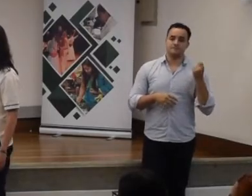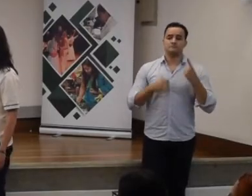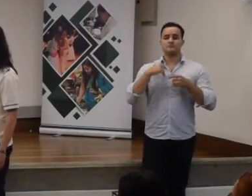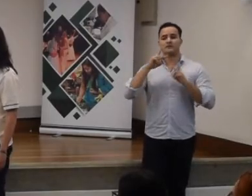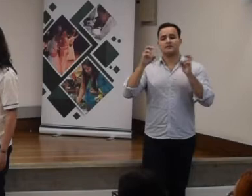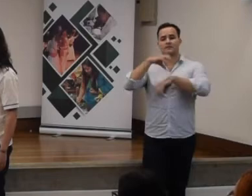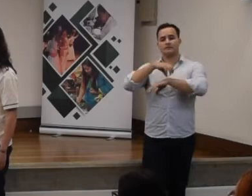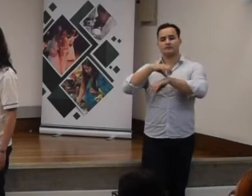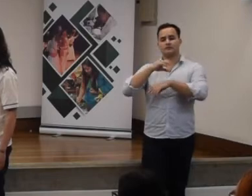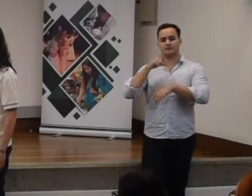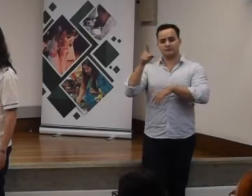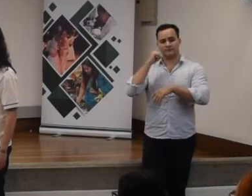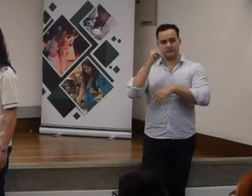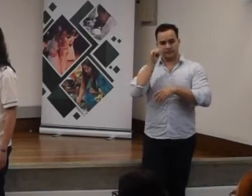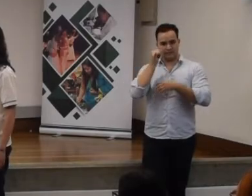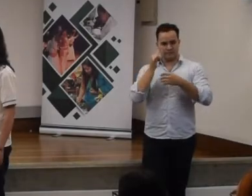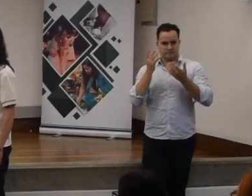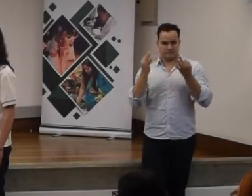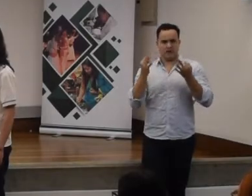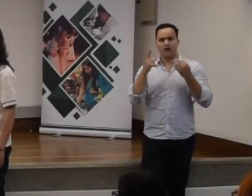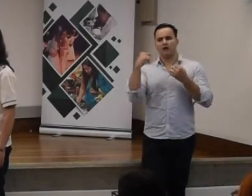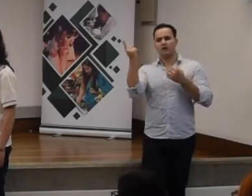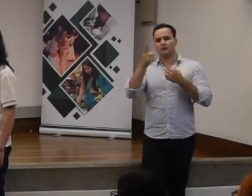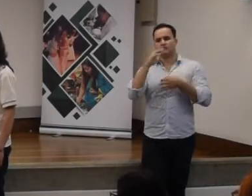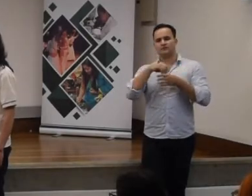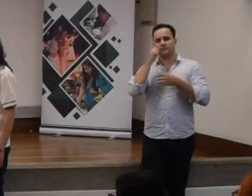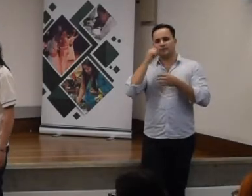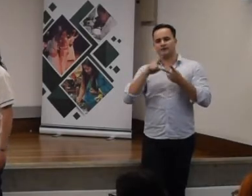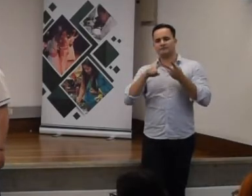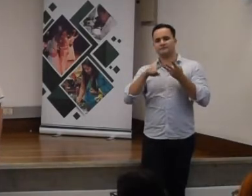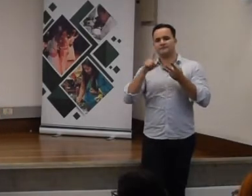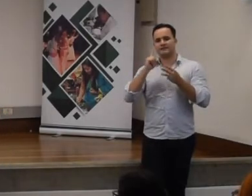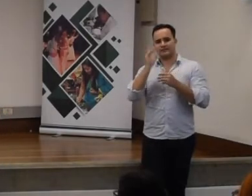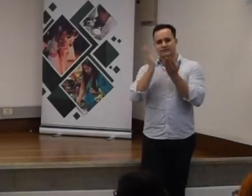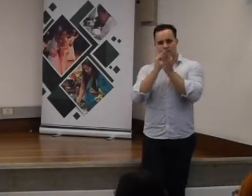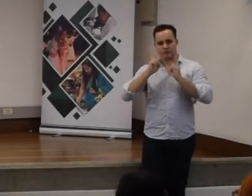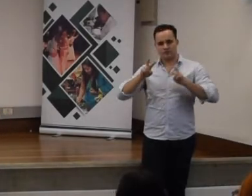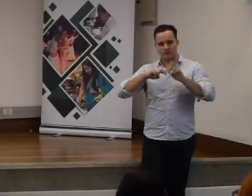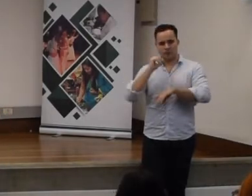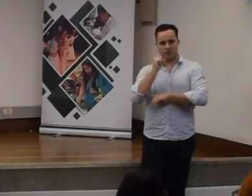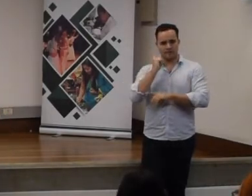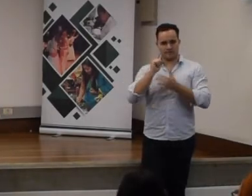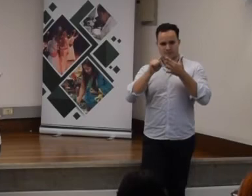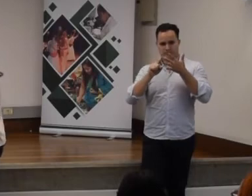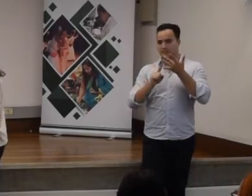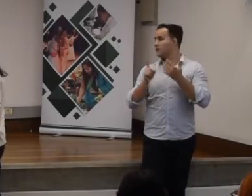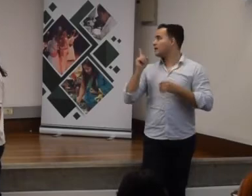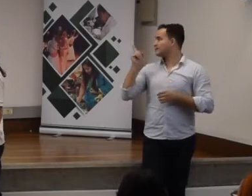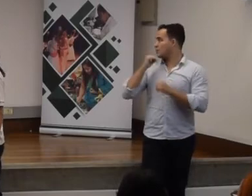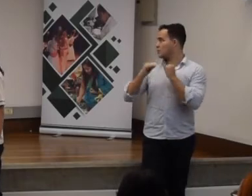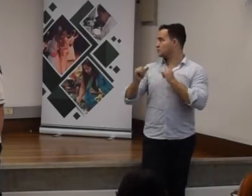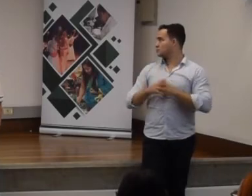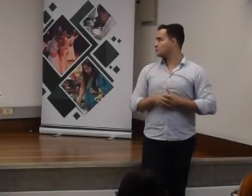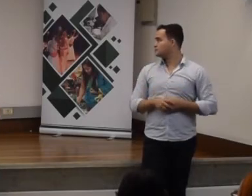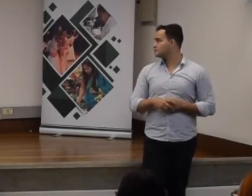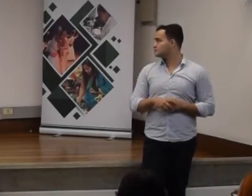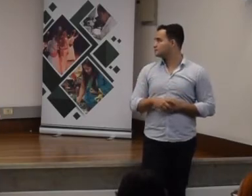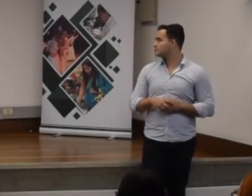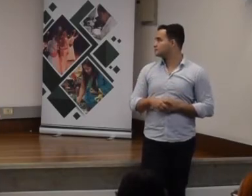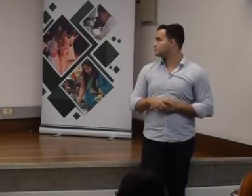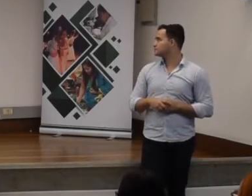de Educación, de Ciencias Sociales y Humanas y el Instituto de Estudios Políticos. Vemos entonces, para terminar,